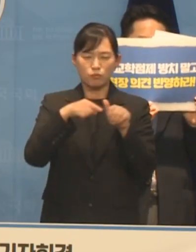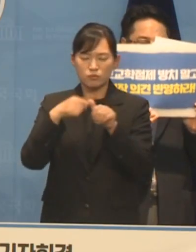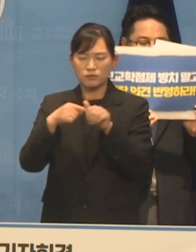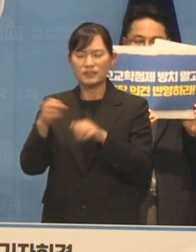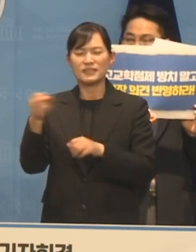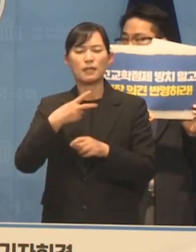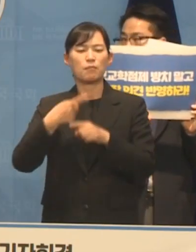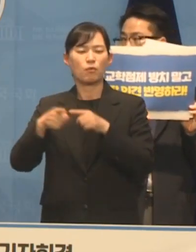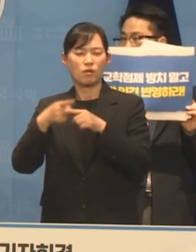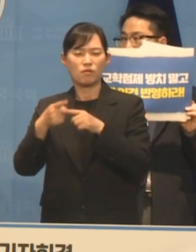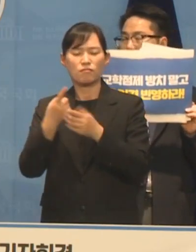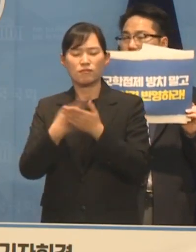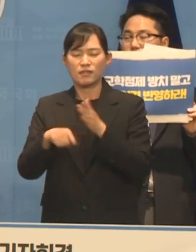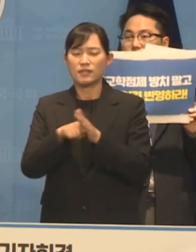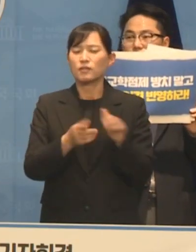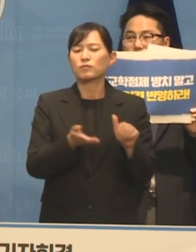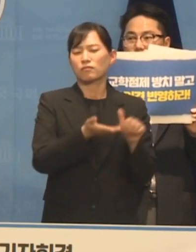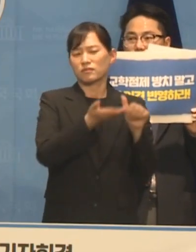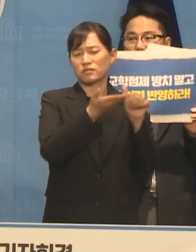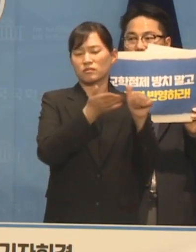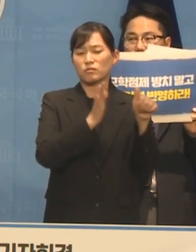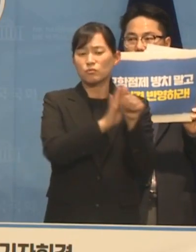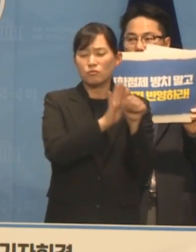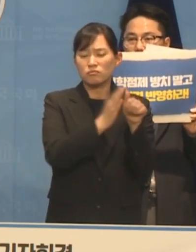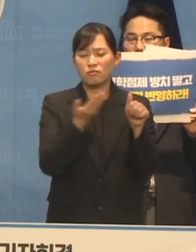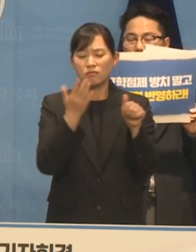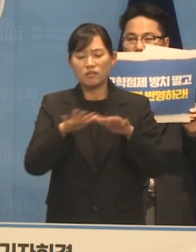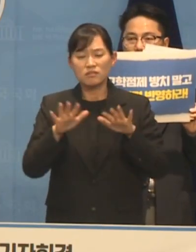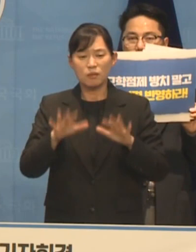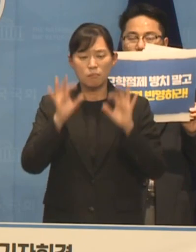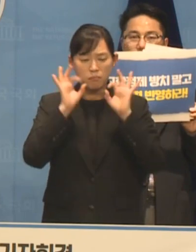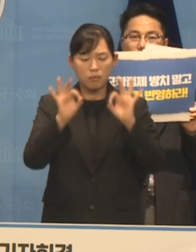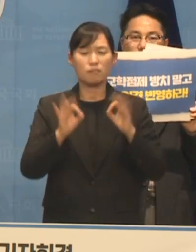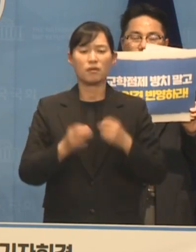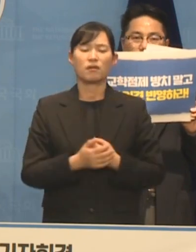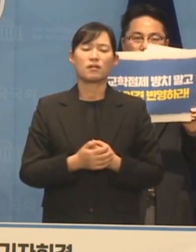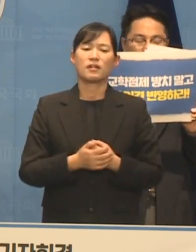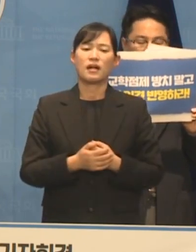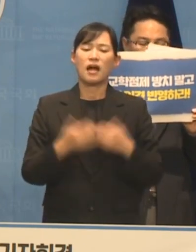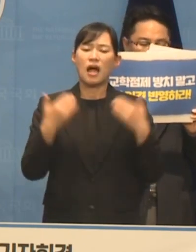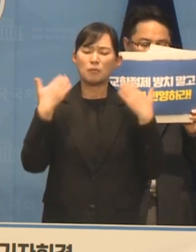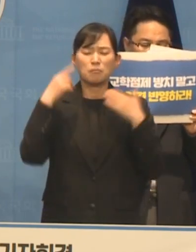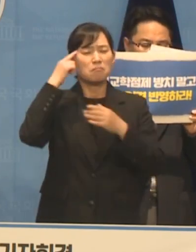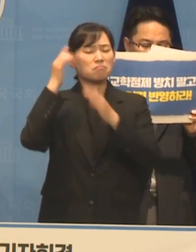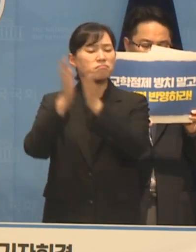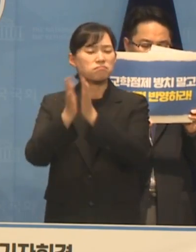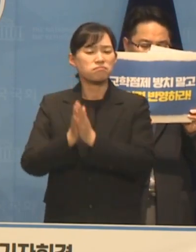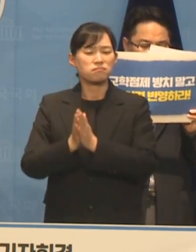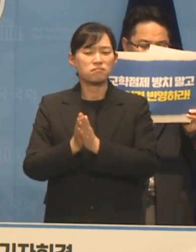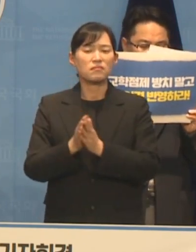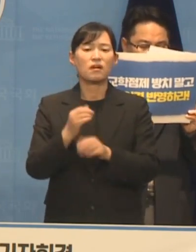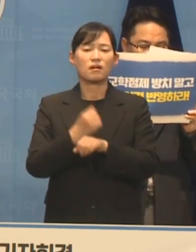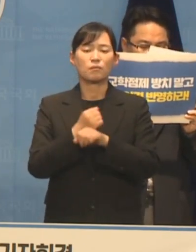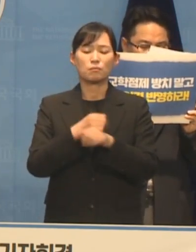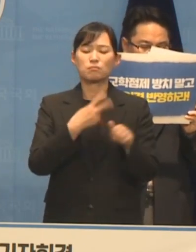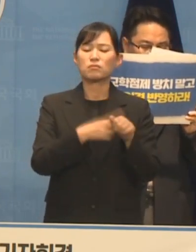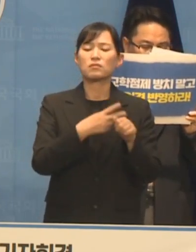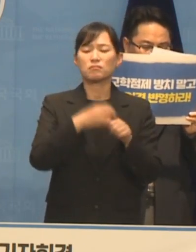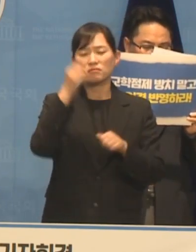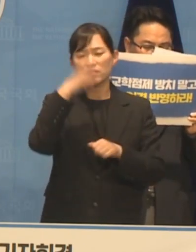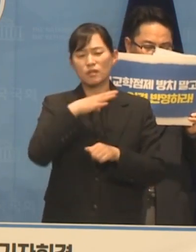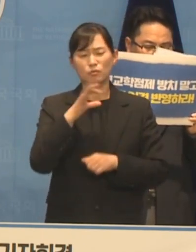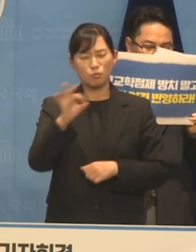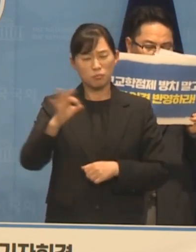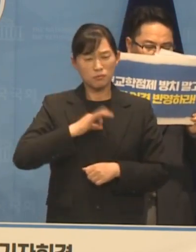통해 성장을 지원하는 제도입니다. 그러나 현재 최소 성취 수준 보장 지도는 학교가 알아서 시행하고 교사는